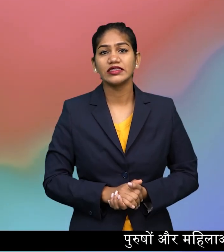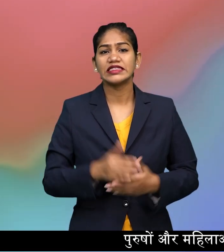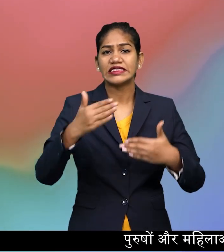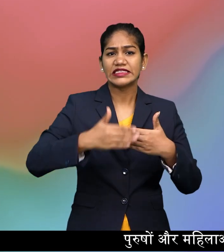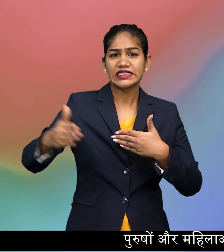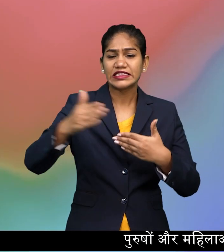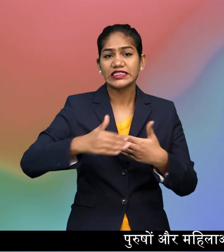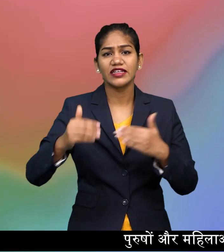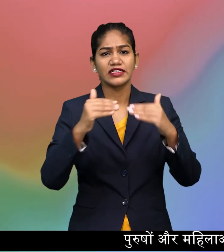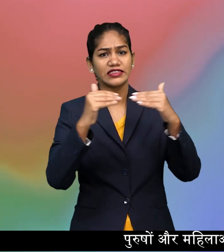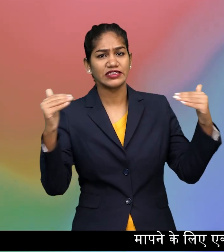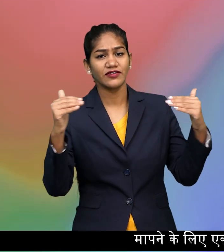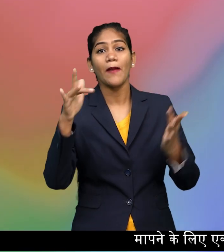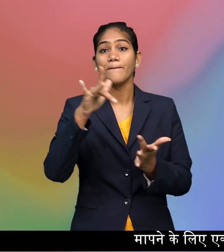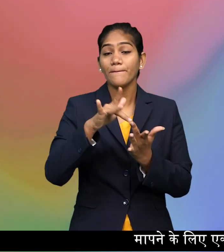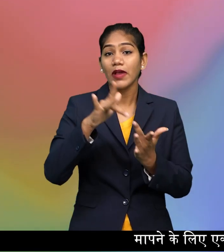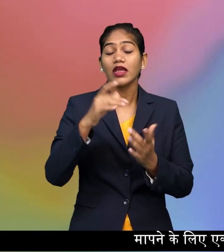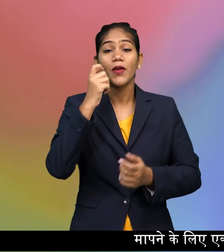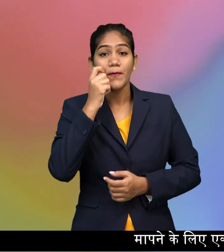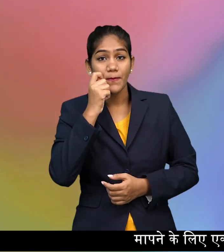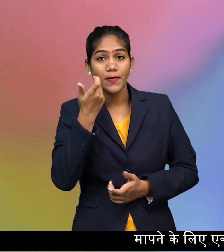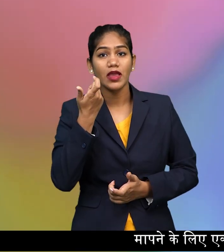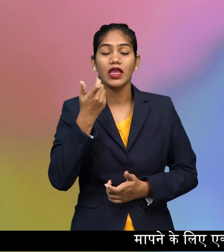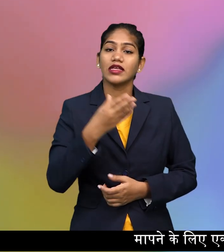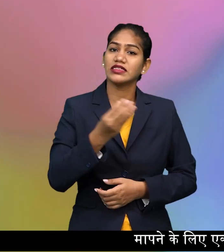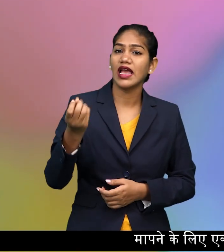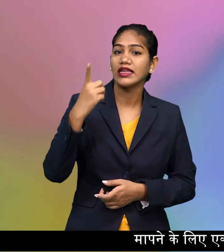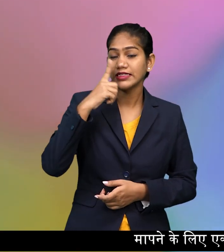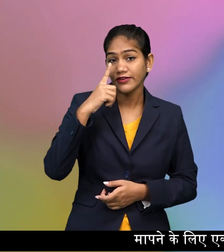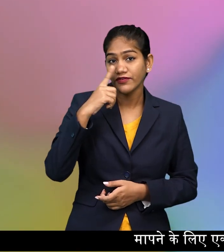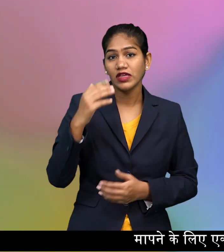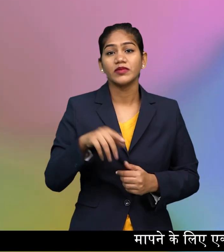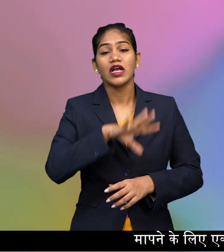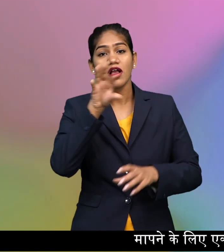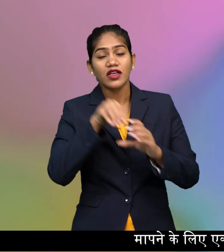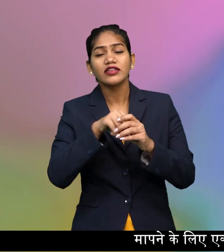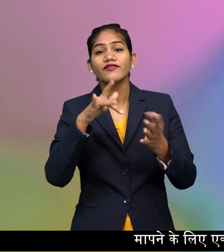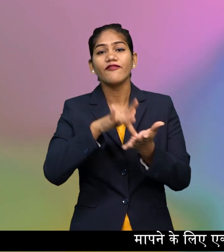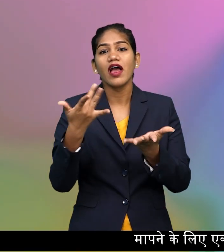की सीमा को मापने के लिए एक महत्वपूर्ण सामाजिक संकेतक है।